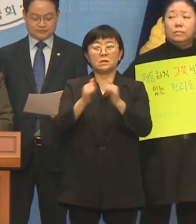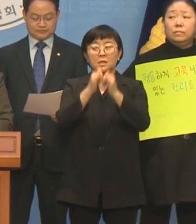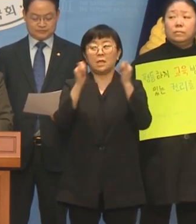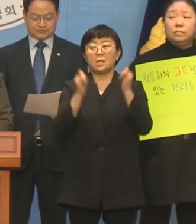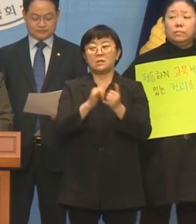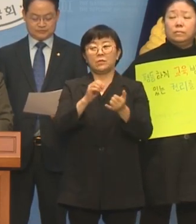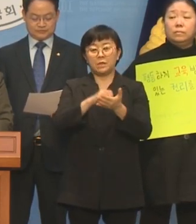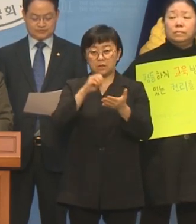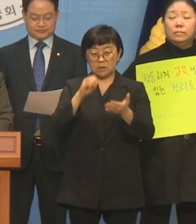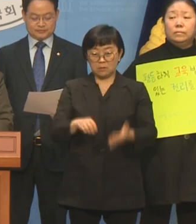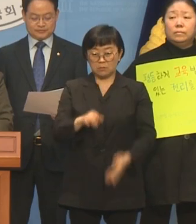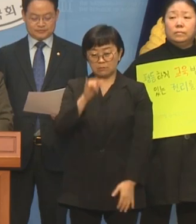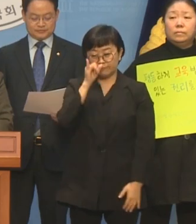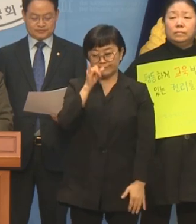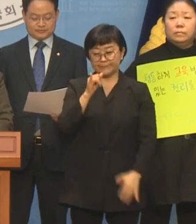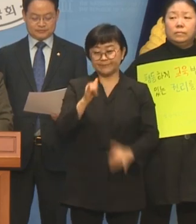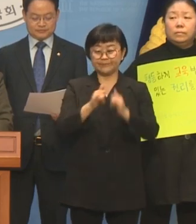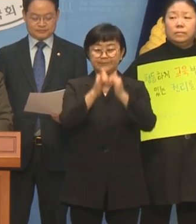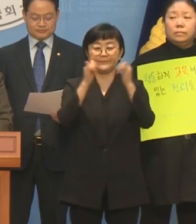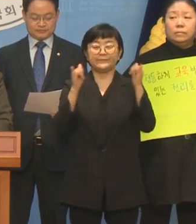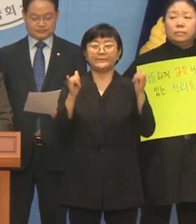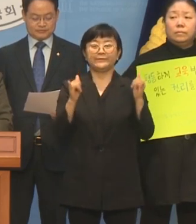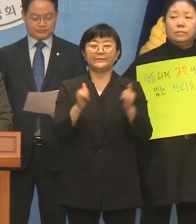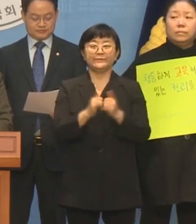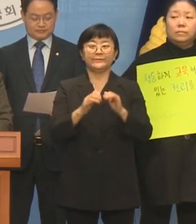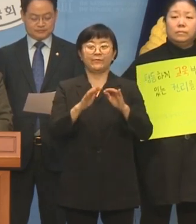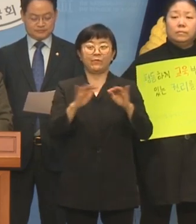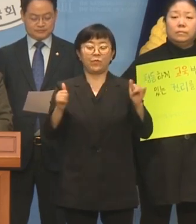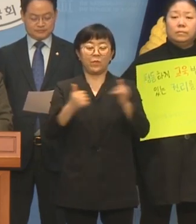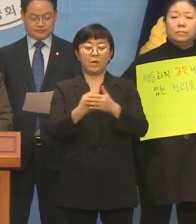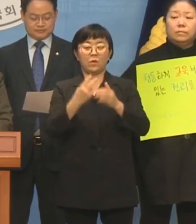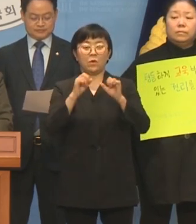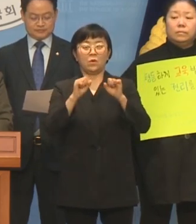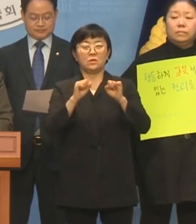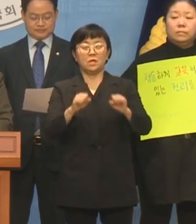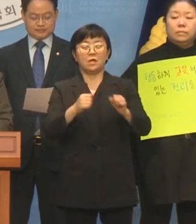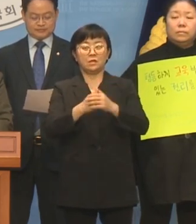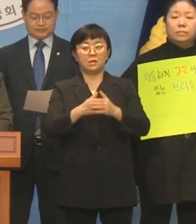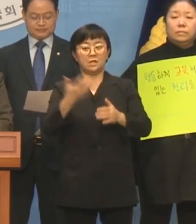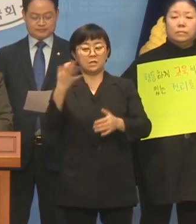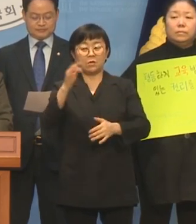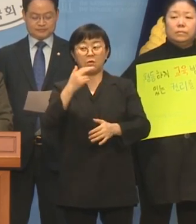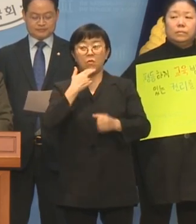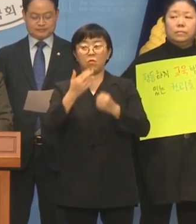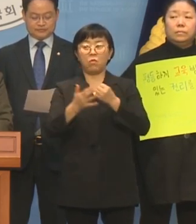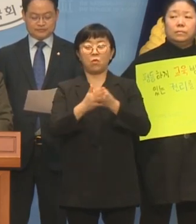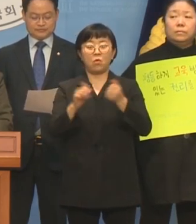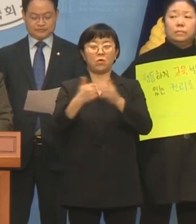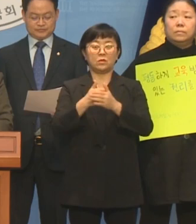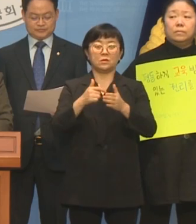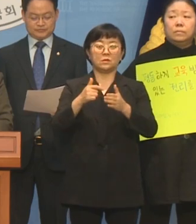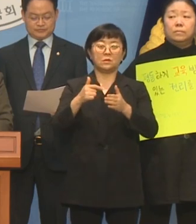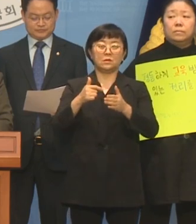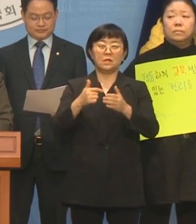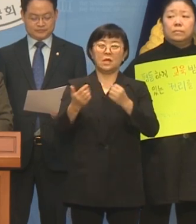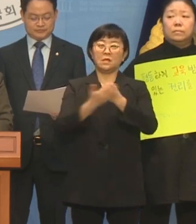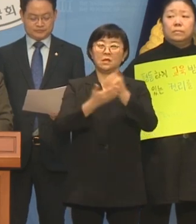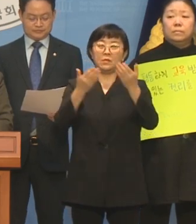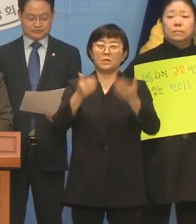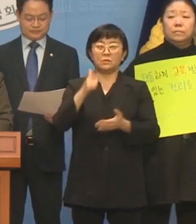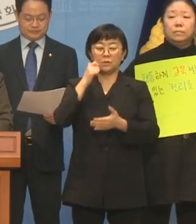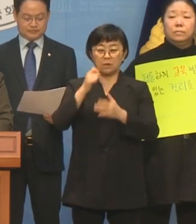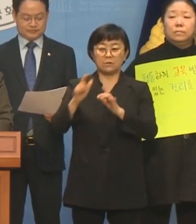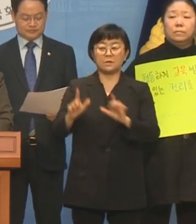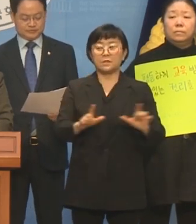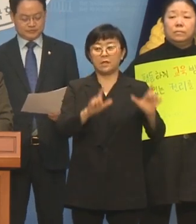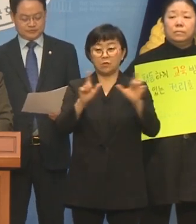사회적 배제를 받으며 사회 구성원으로서의 존재를 부정당하며 어디에도 포함되지 않는 경계, 즉 사각지대에서 살아가고